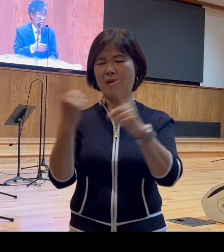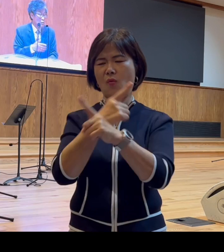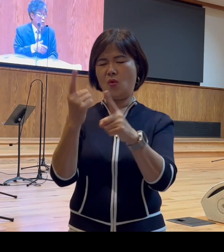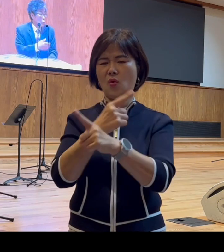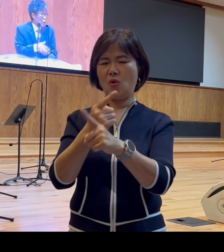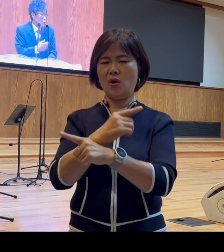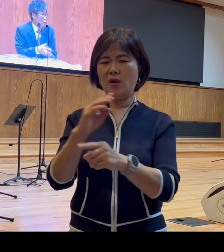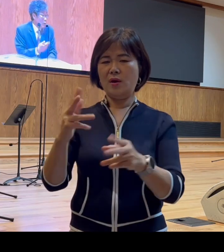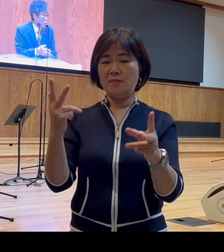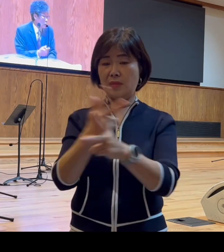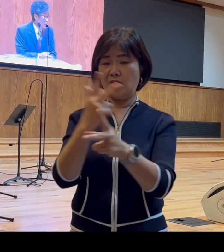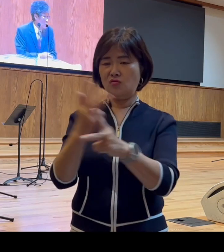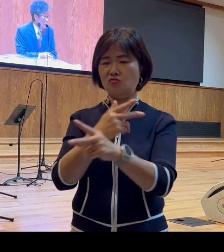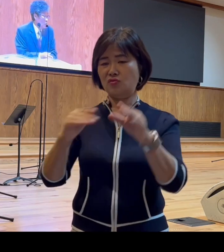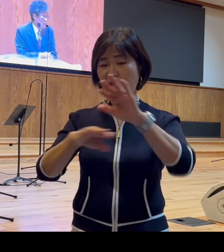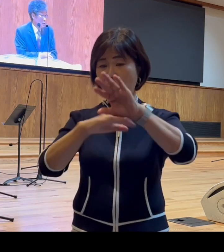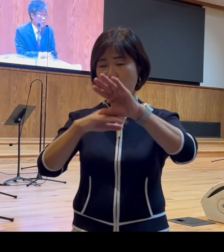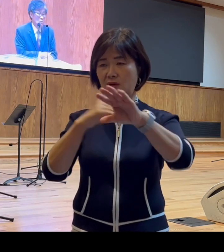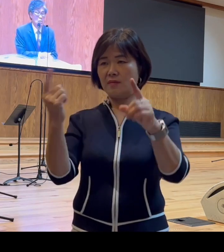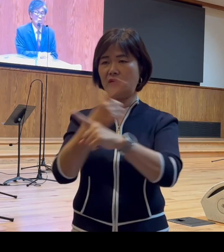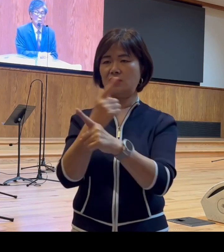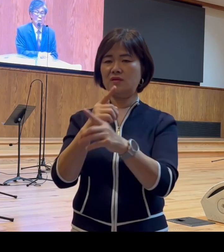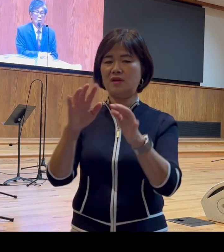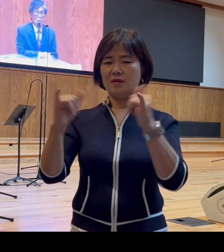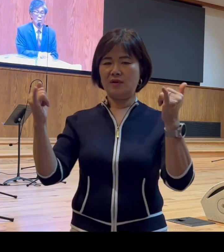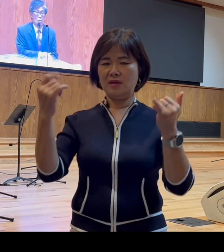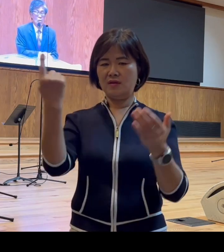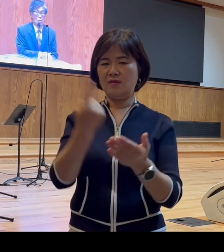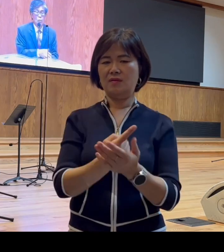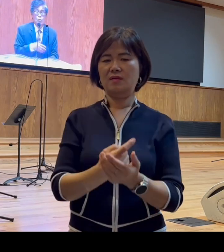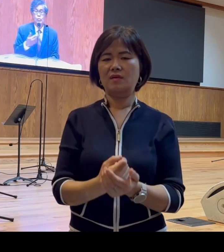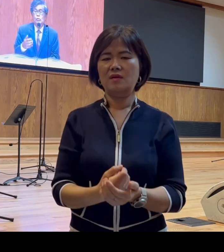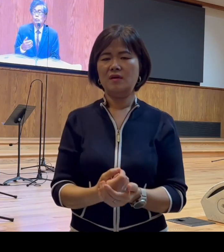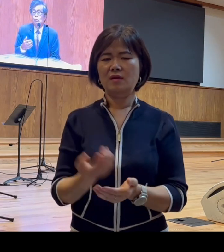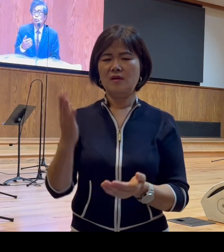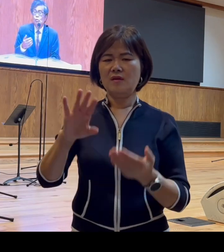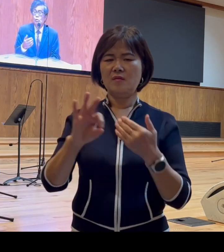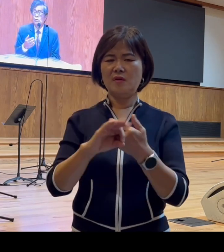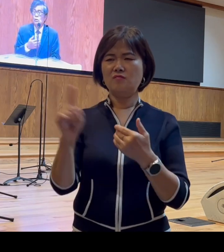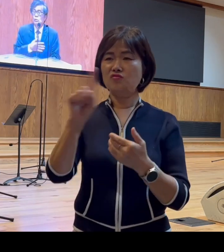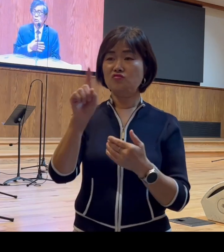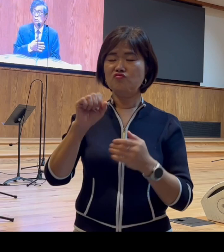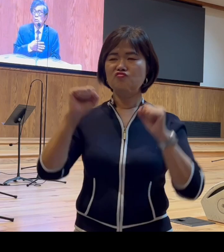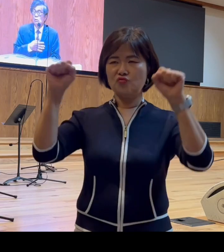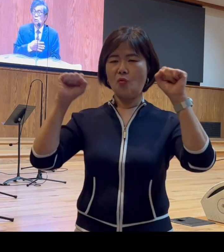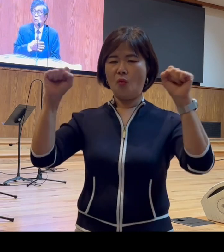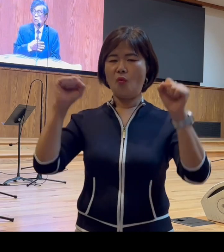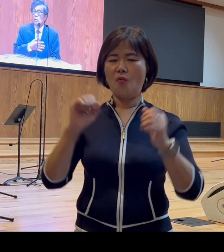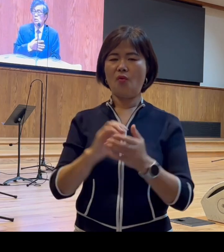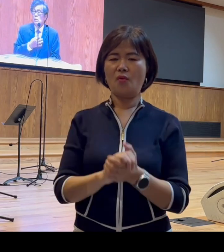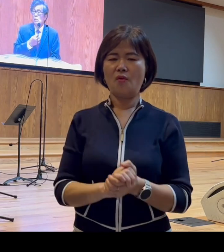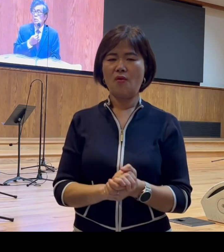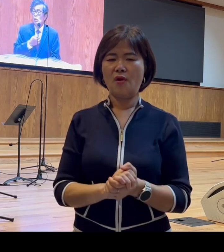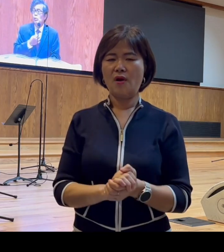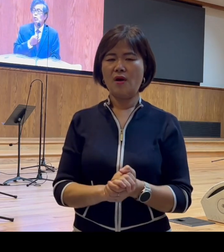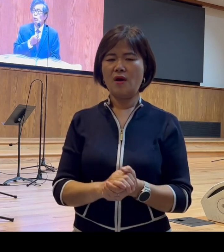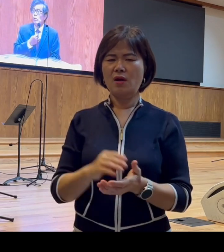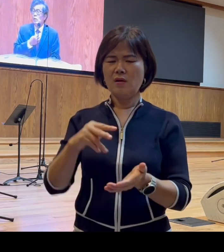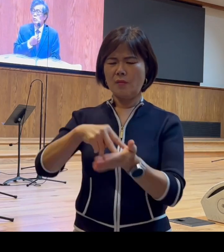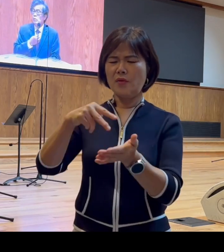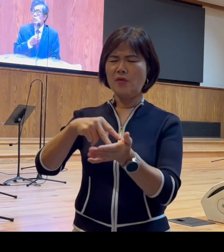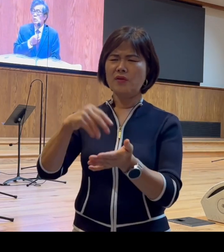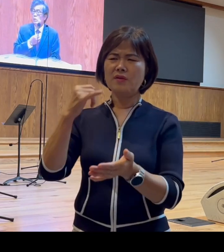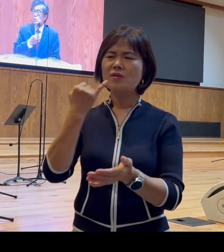예? 매주 자동차 바꾸는 사람이 나올 거 아니에요. 그럼 무슨 운동을 했냐면 그냥